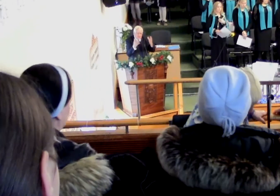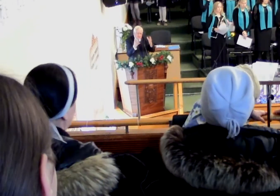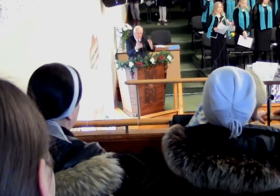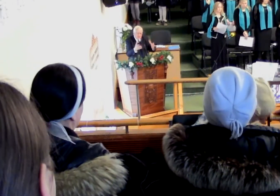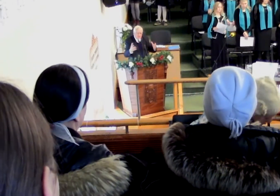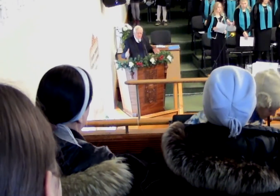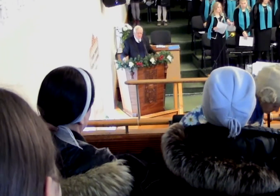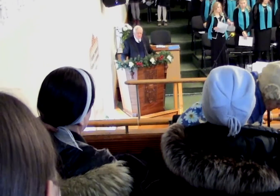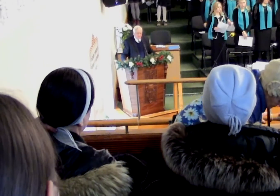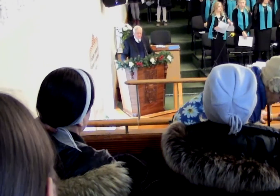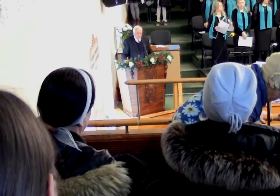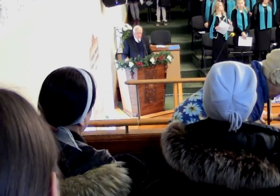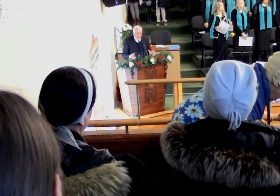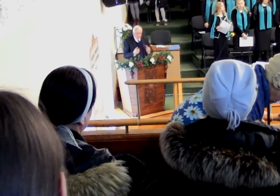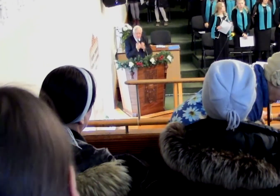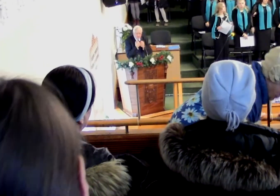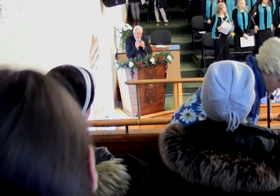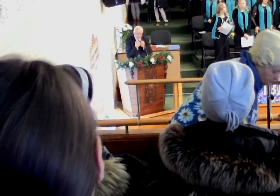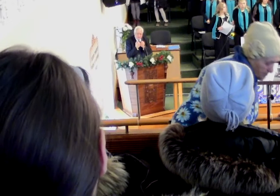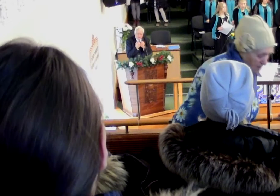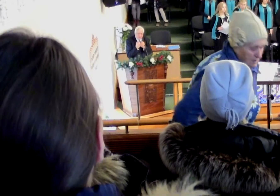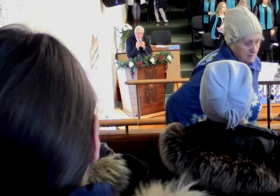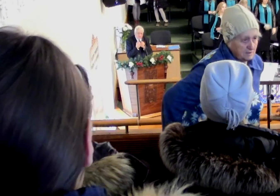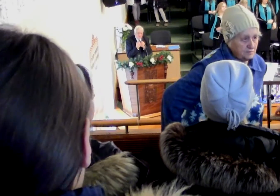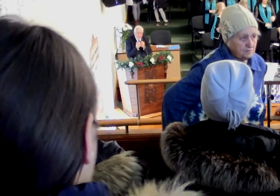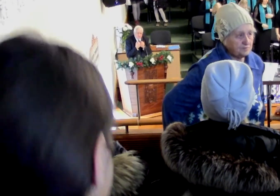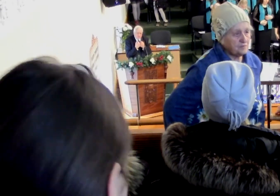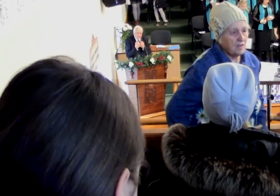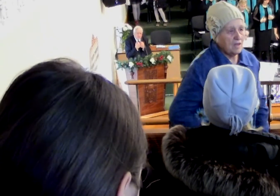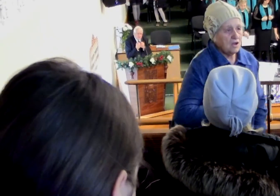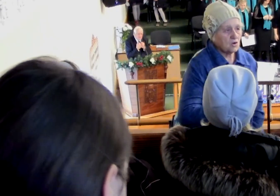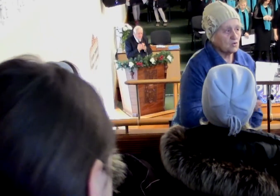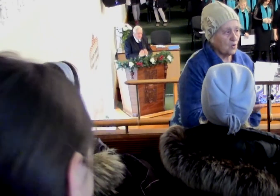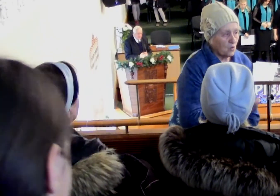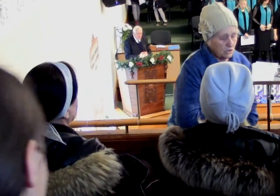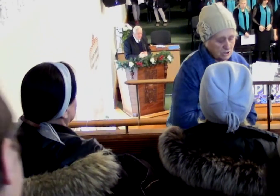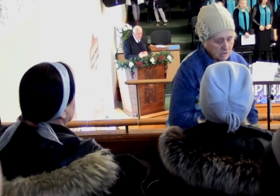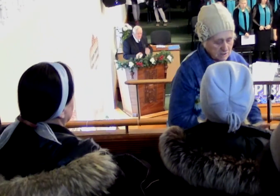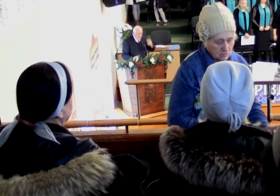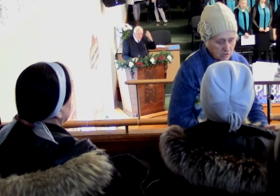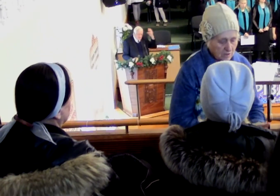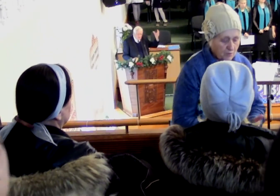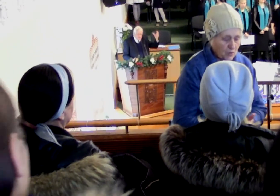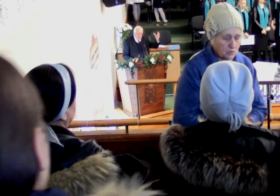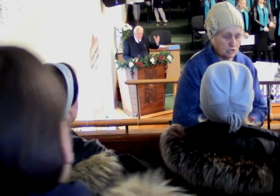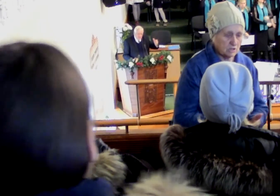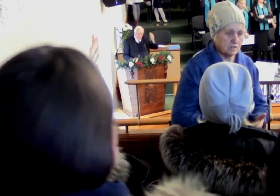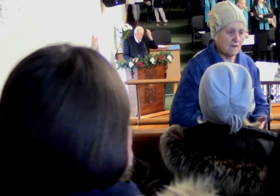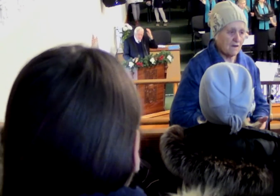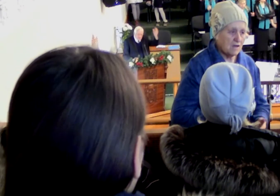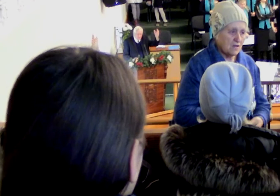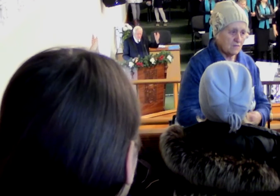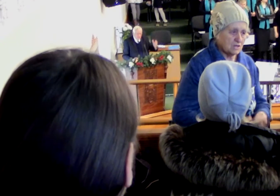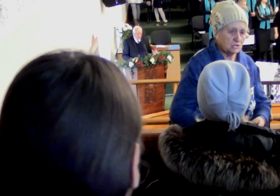свет, жизнь, если есть те, которые хотят сегодня получить новую жизнь, вечную